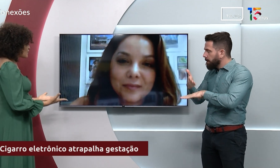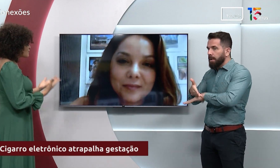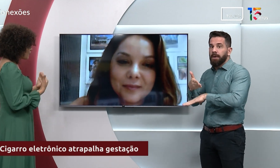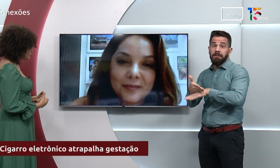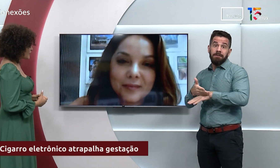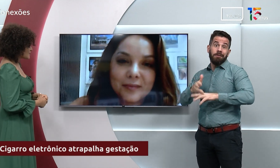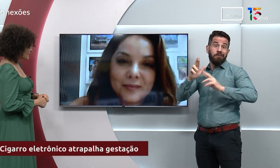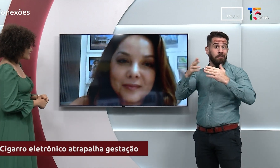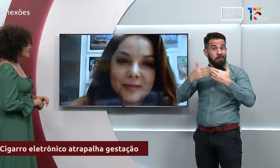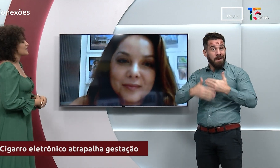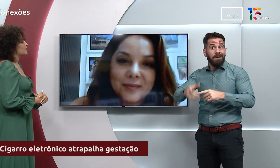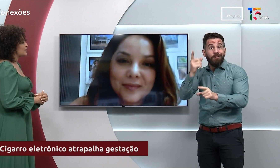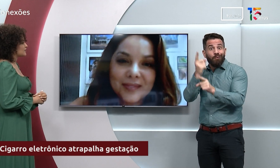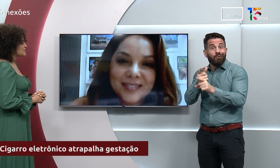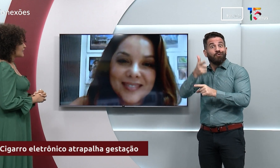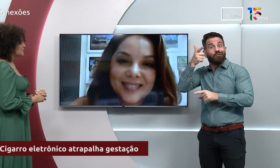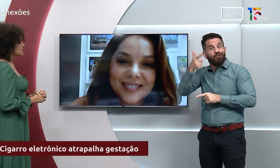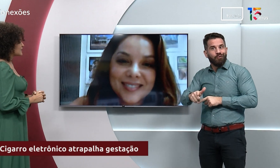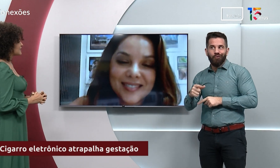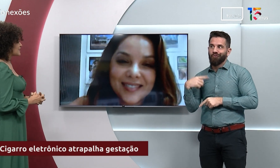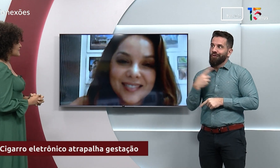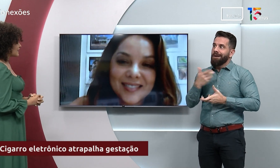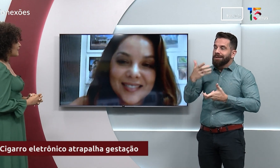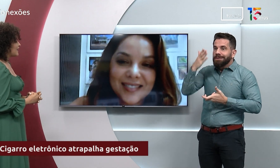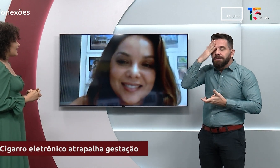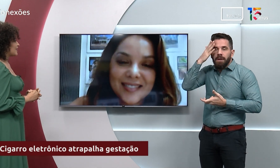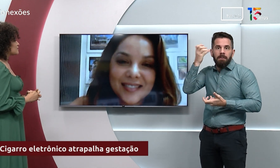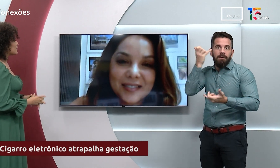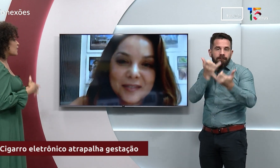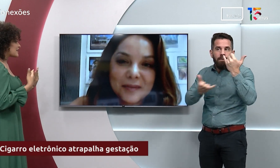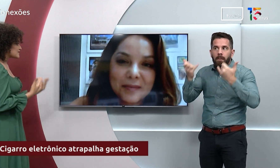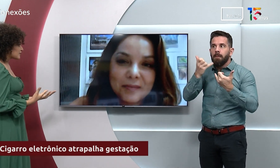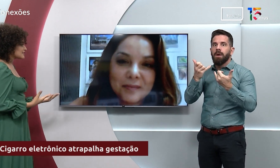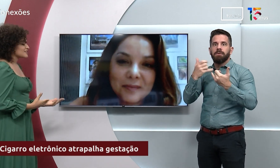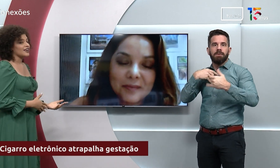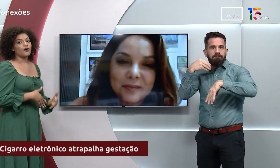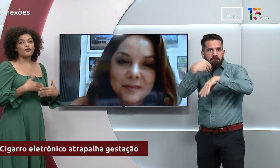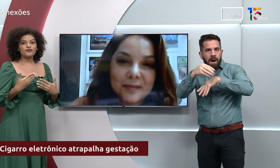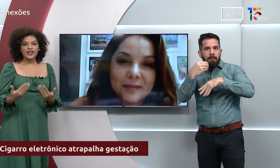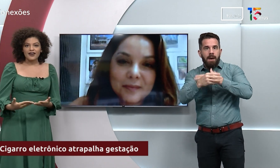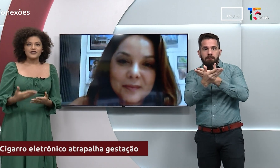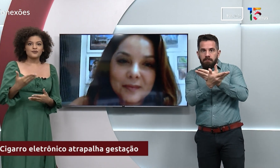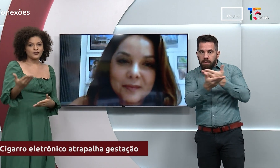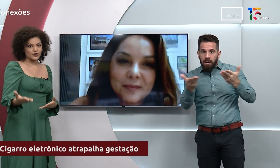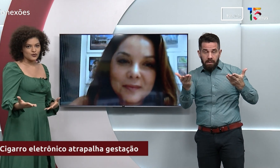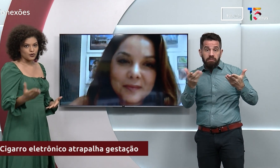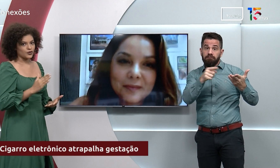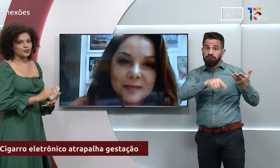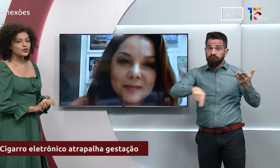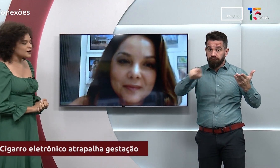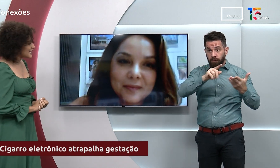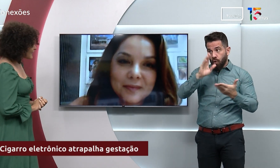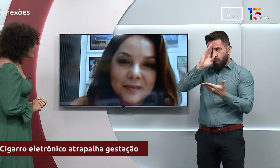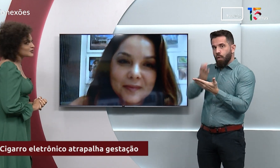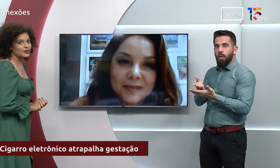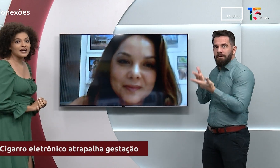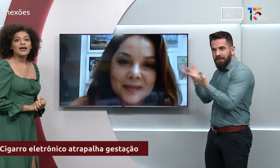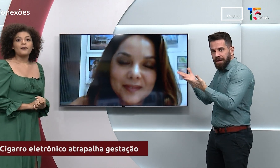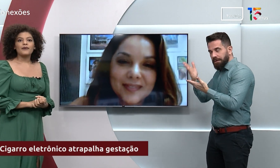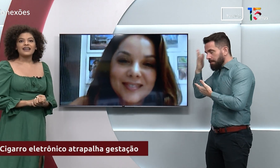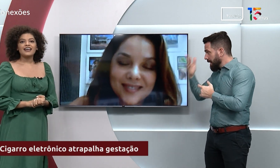de conscientização, mais conversas como essa na televisão, e a TVUFG segue trazendo esse assunto. Muito obrigada pela sua